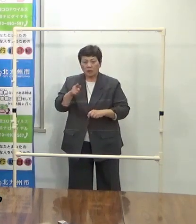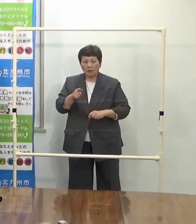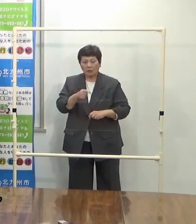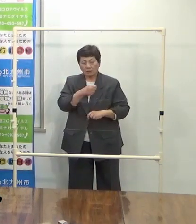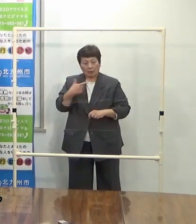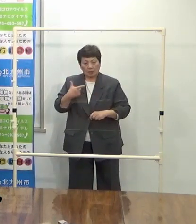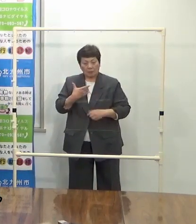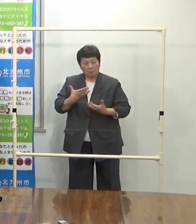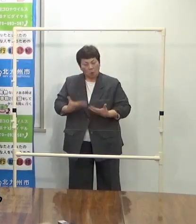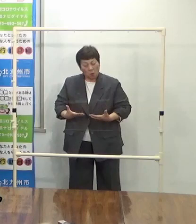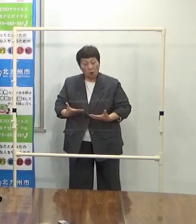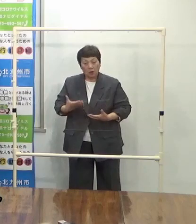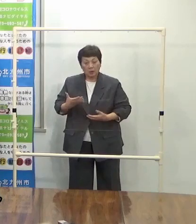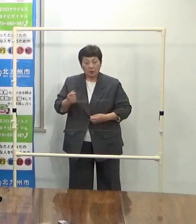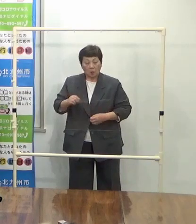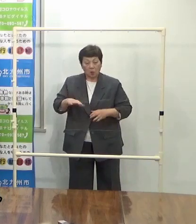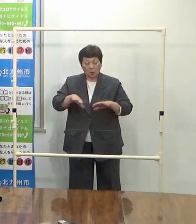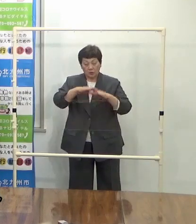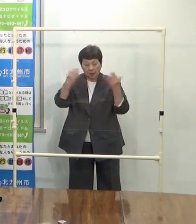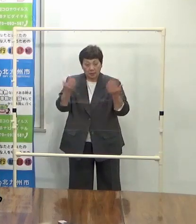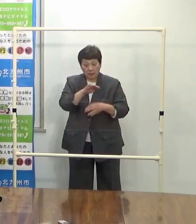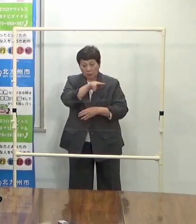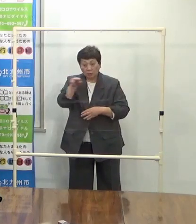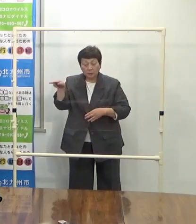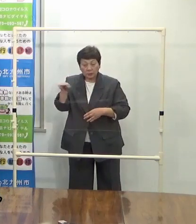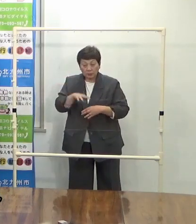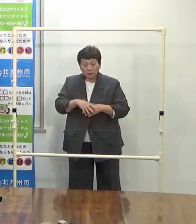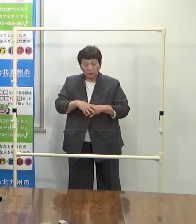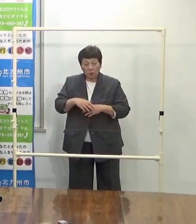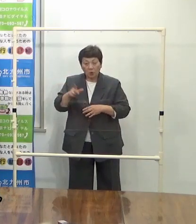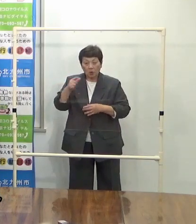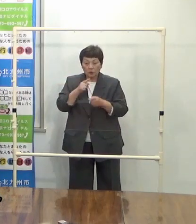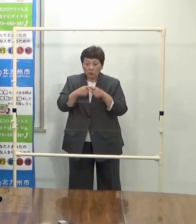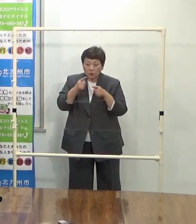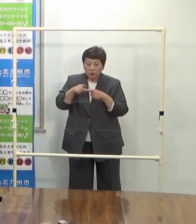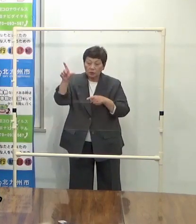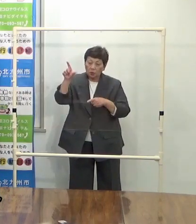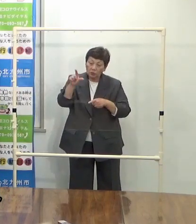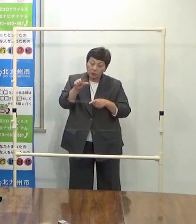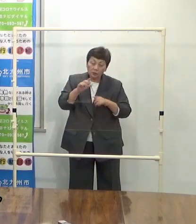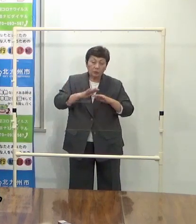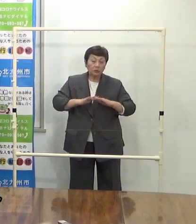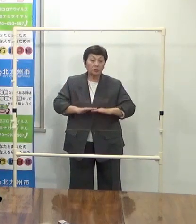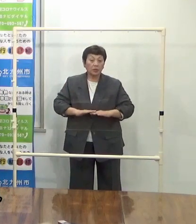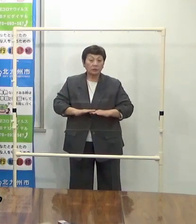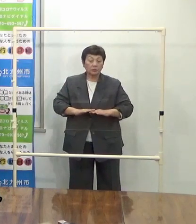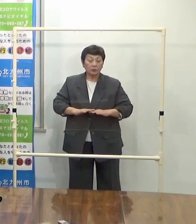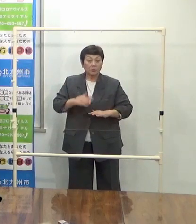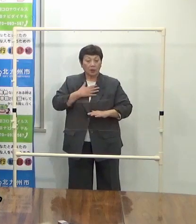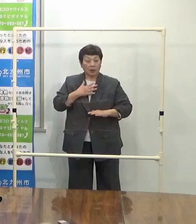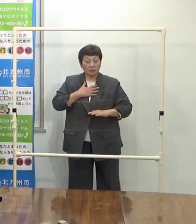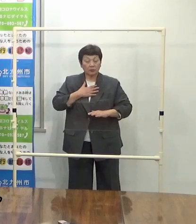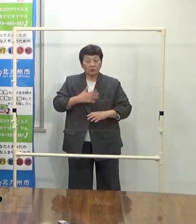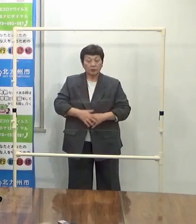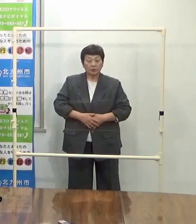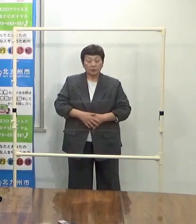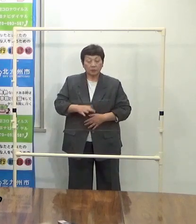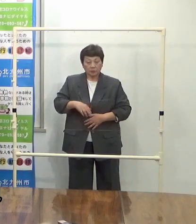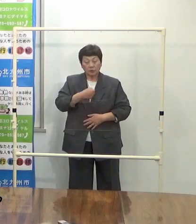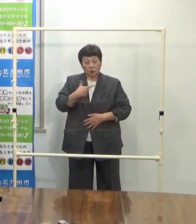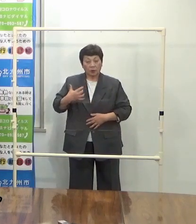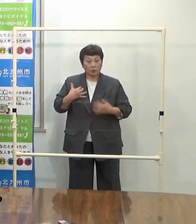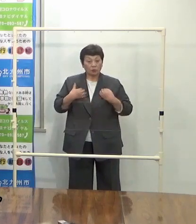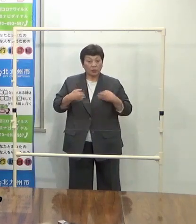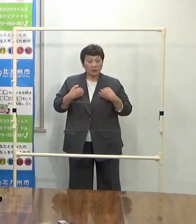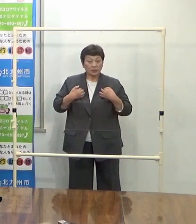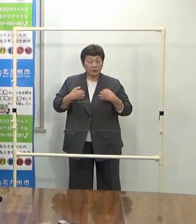だと自分は思います。全体を見るとですね、落ち着いていくことは大変、私ども、嬉しいことではあ